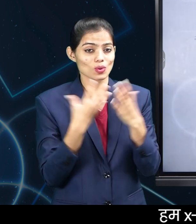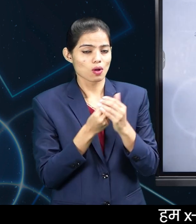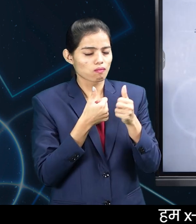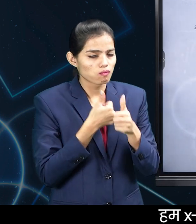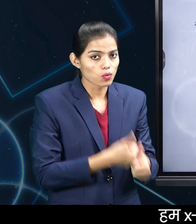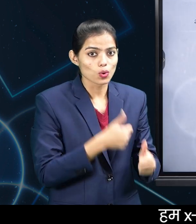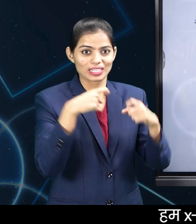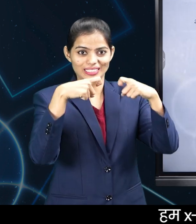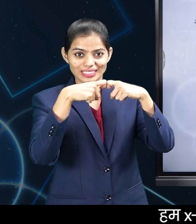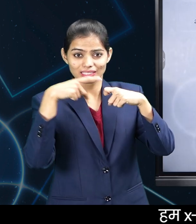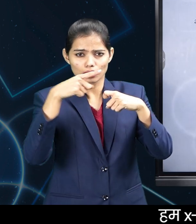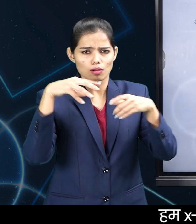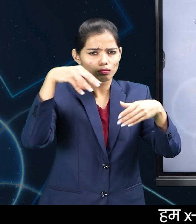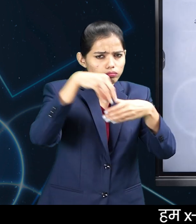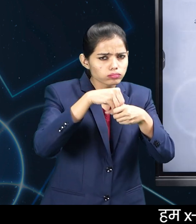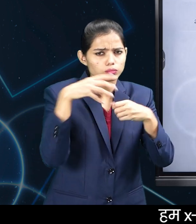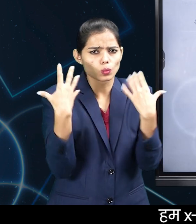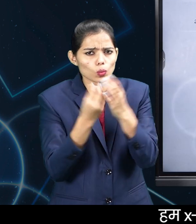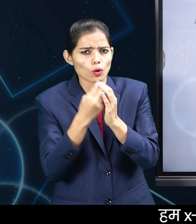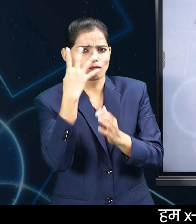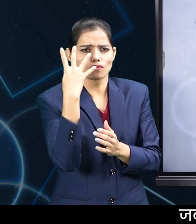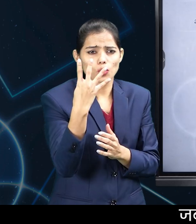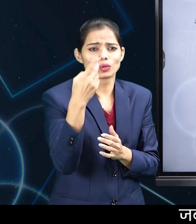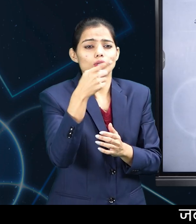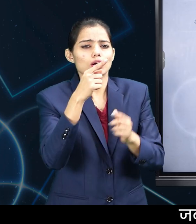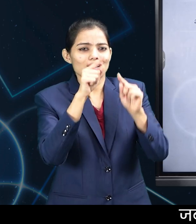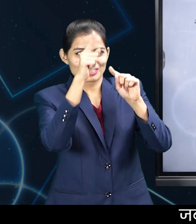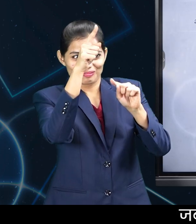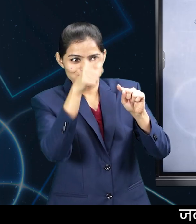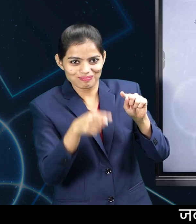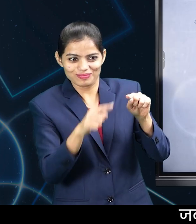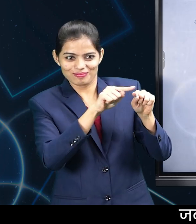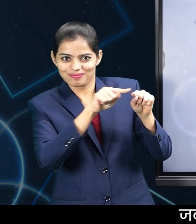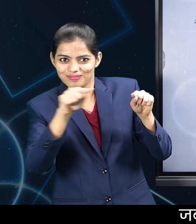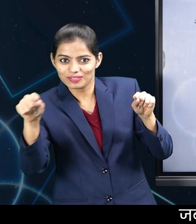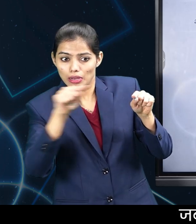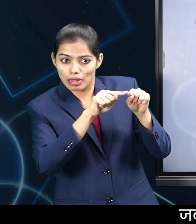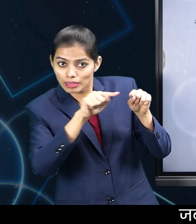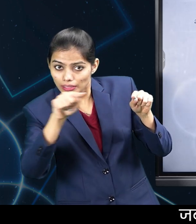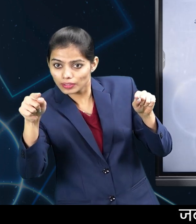x माइनस अक्ष का अनुसरण तब तक करते हैं जब तक हम 4 तक नहीं पहुंच जाते